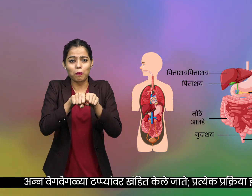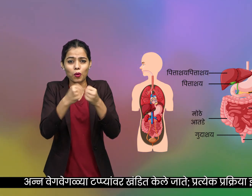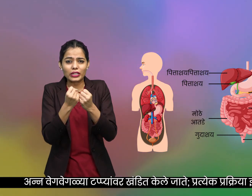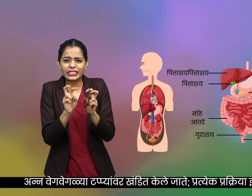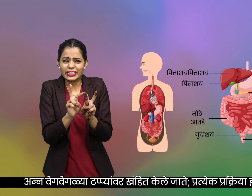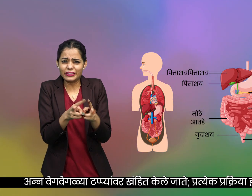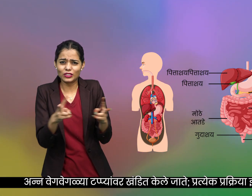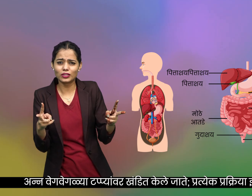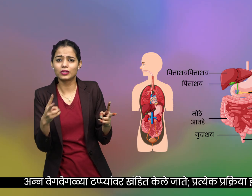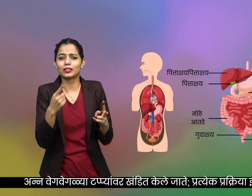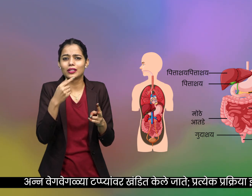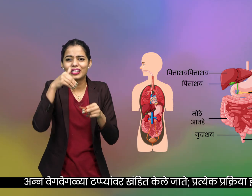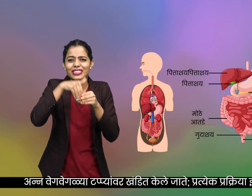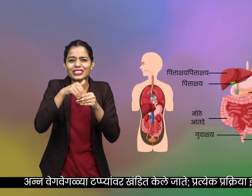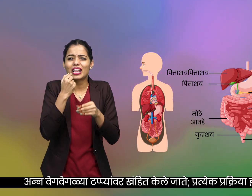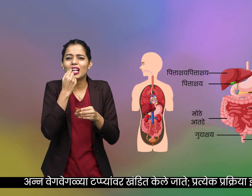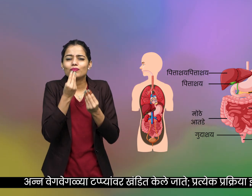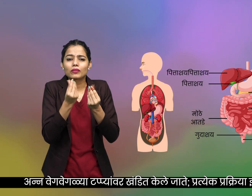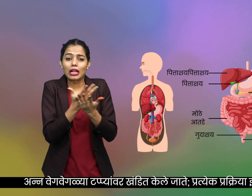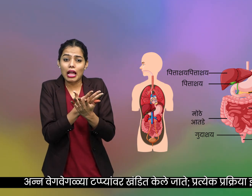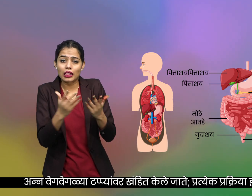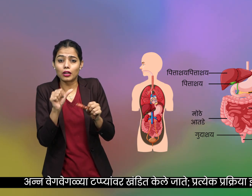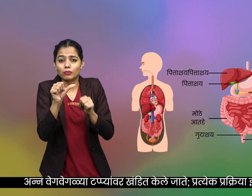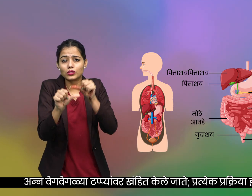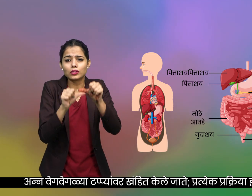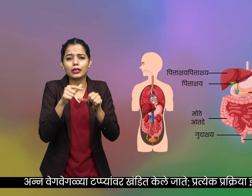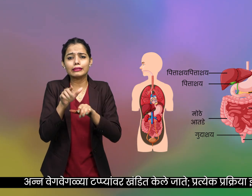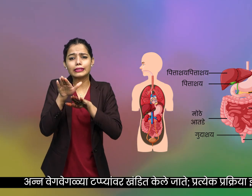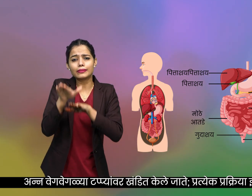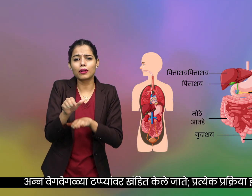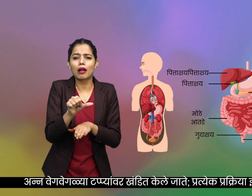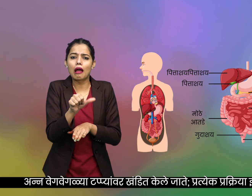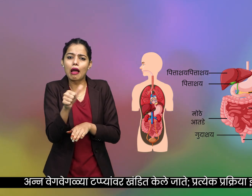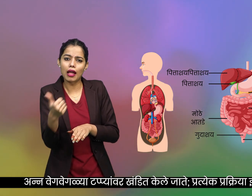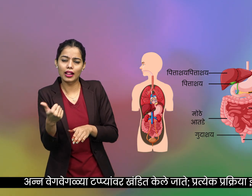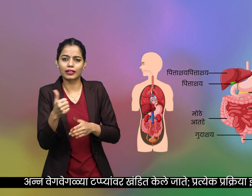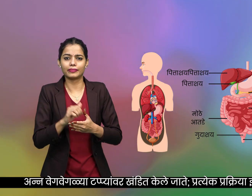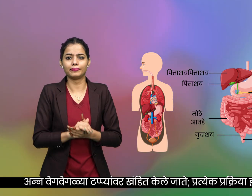अन्न वेगवेगळ्या टप्प्यांवर खंडित केले जाते. प्रत्येक प्रक्रिया इतरांवर अवलंबून असते.